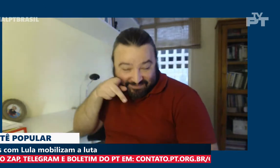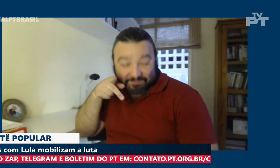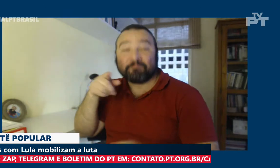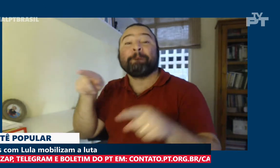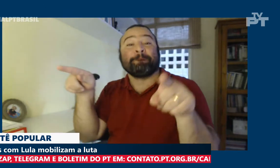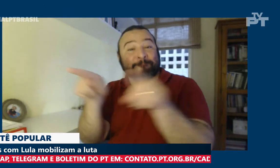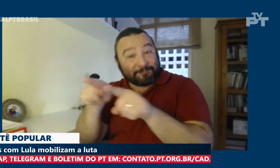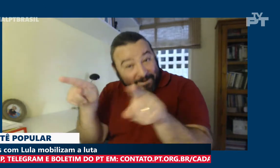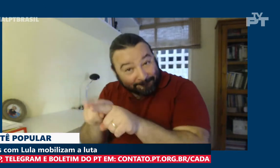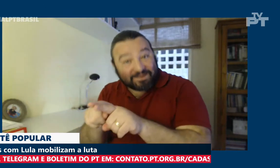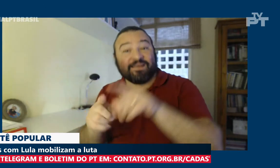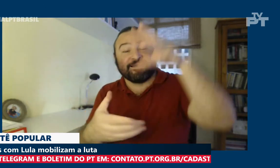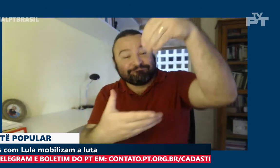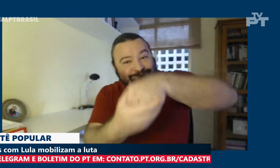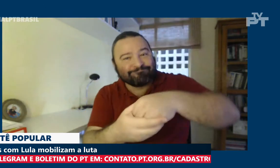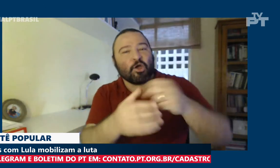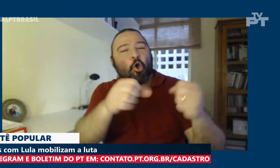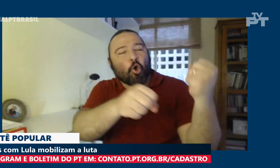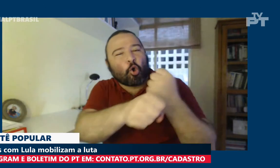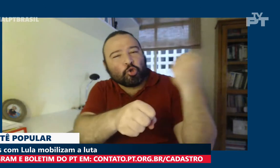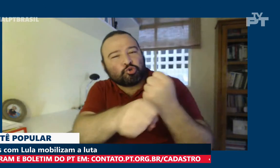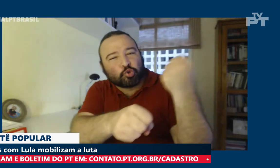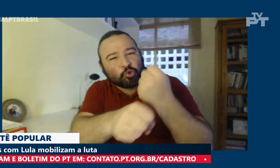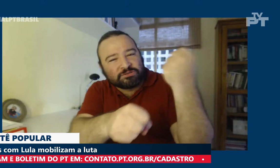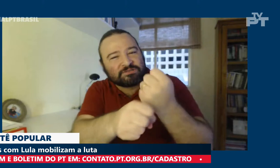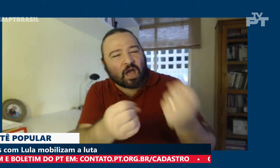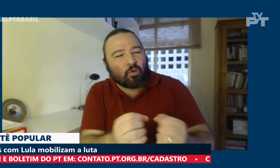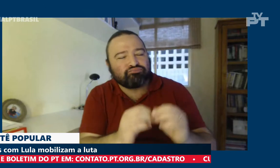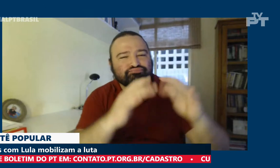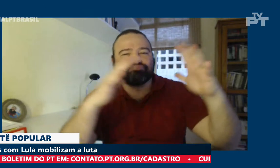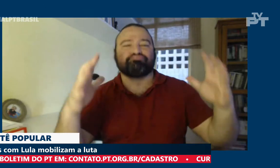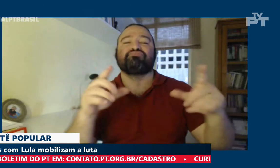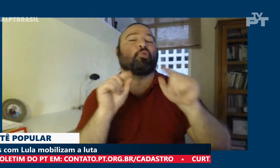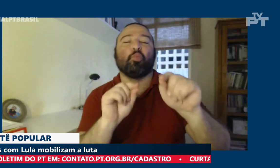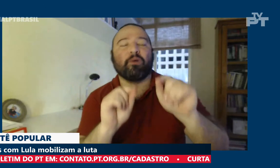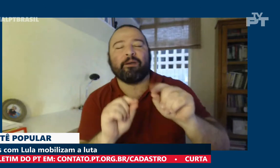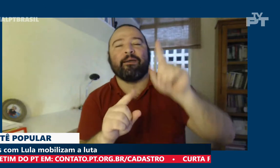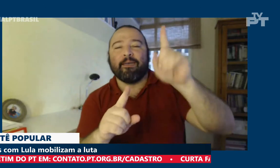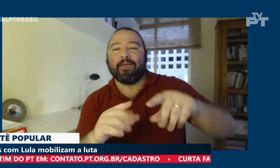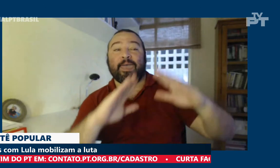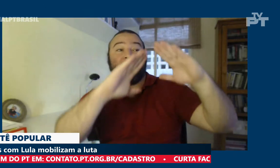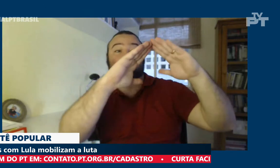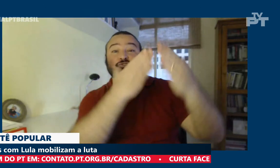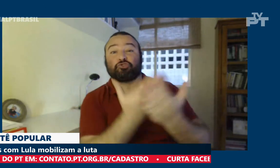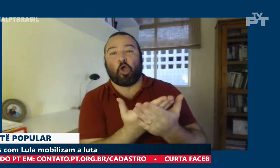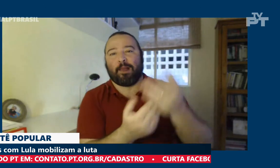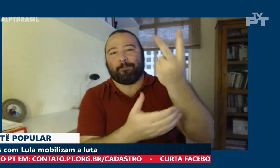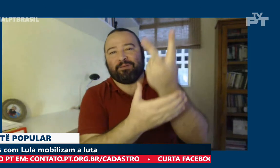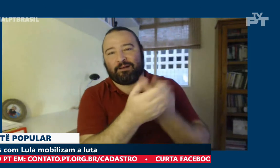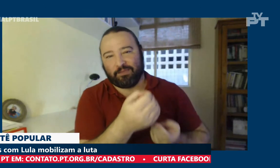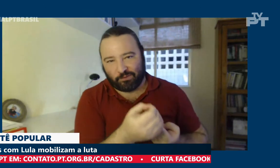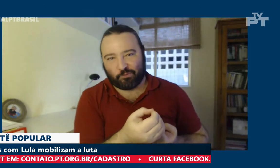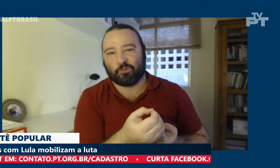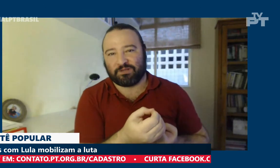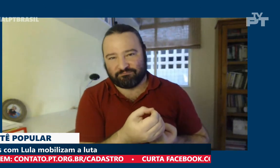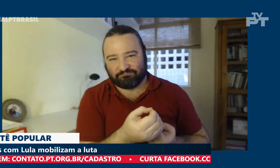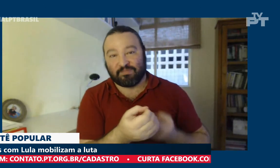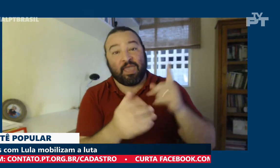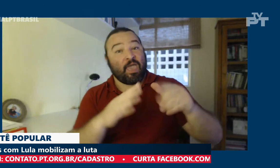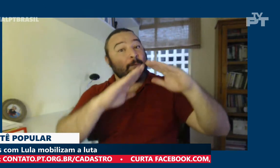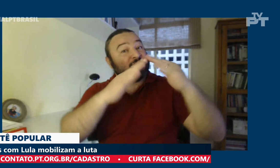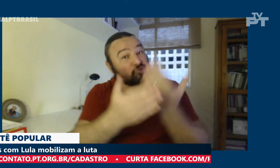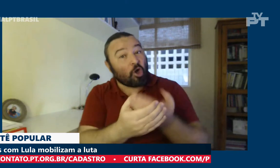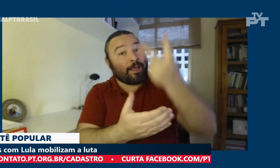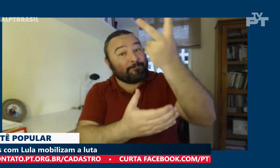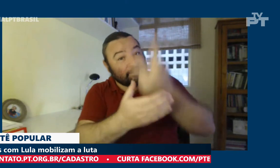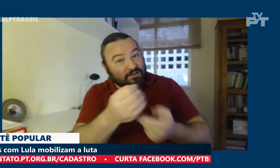inclusão social aqui na Paraíba, né? Então, a gente está lutando para